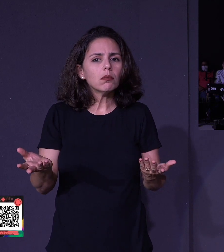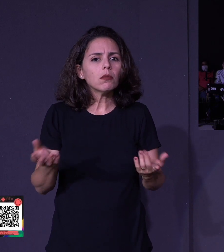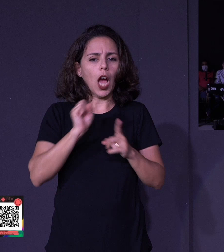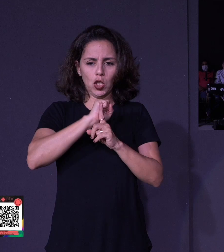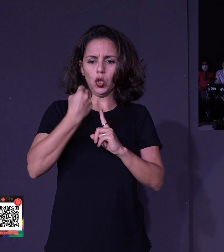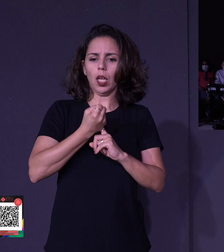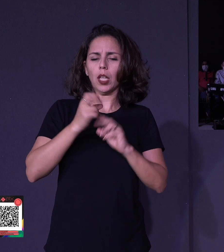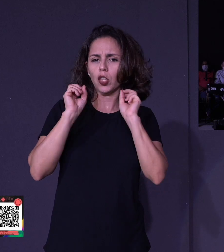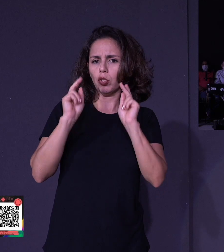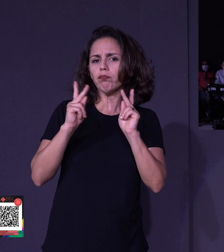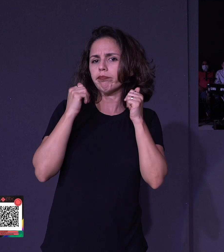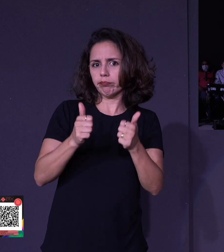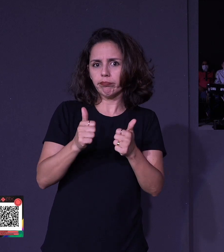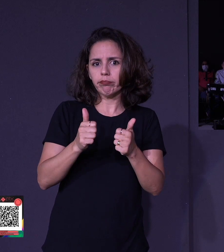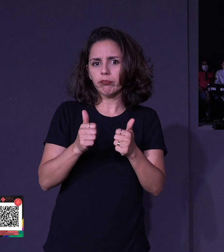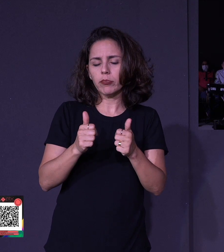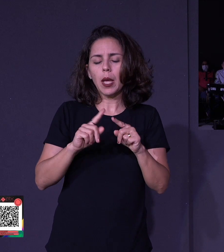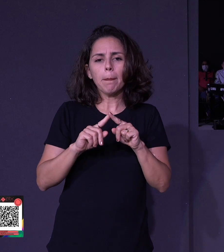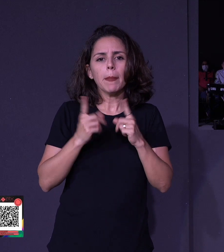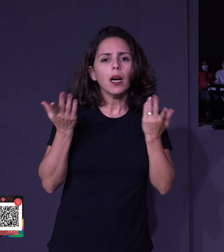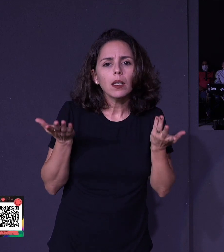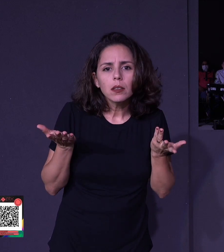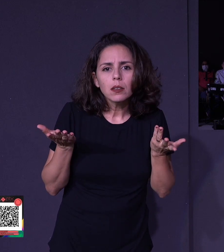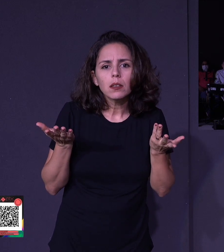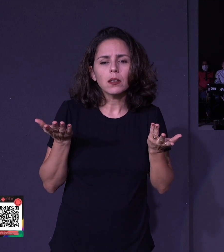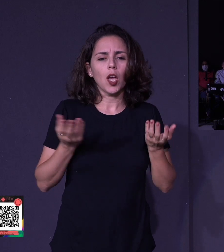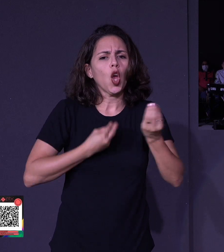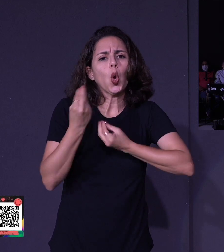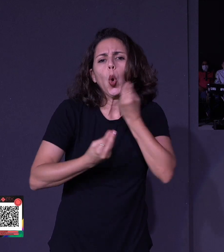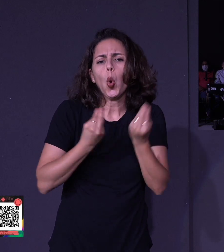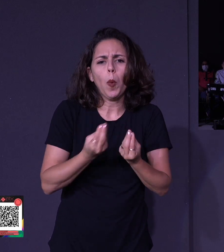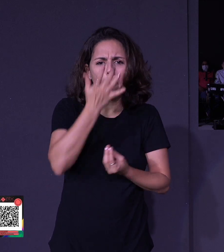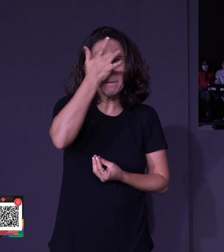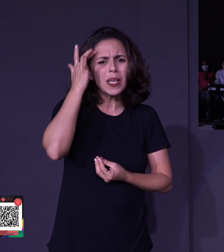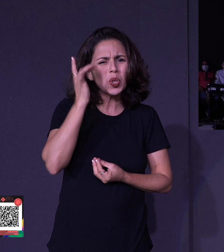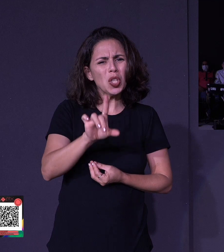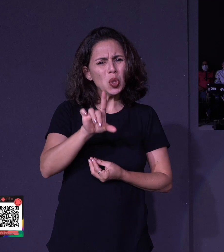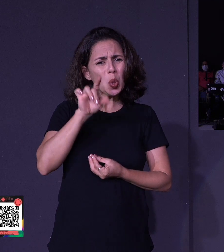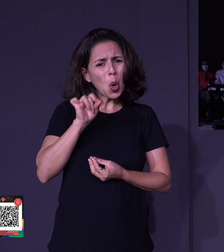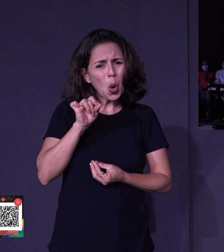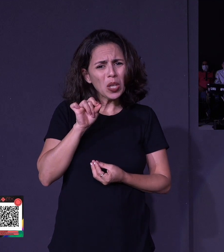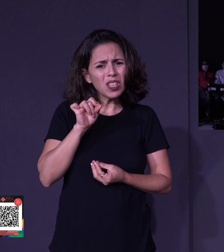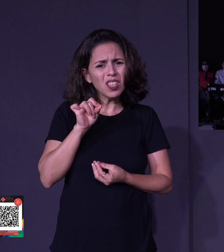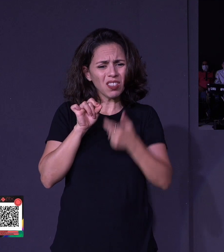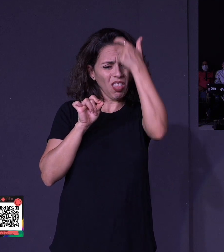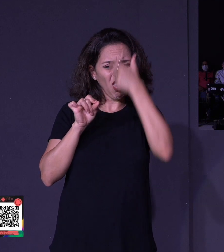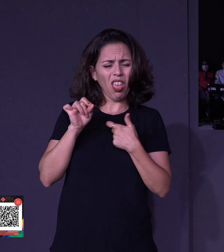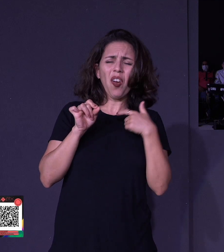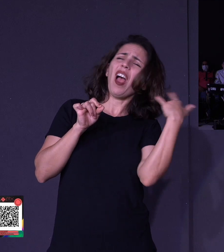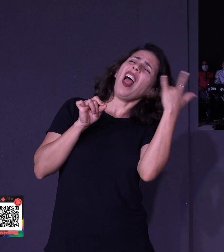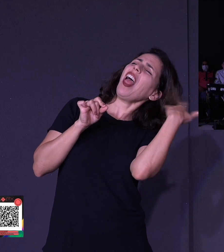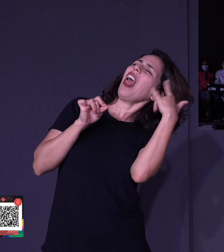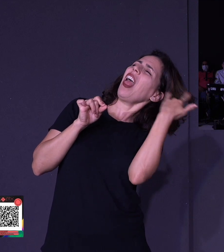essa ignorância tem a ver com a verdade, a vontade e a palavra de Deus para a nossa vida. Para os loucos, a insensatez é um estilo